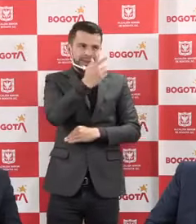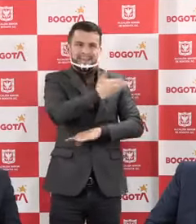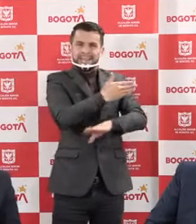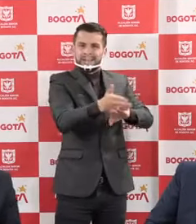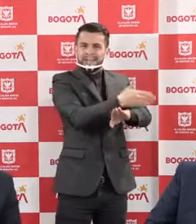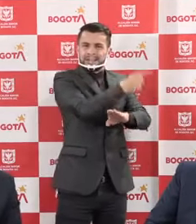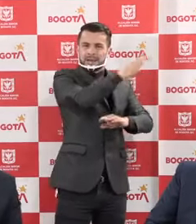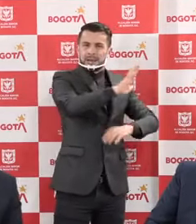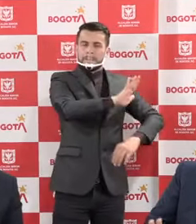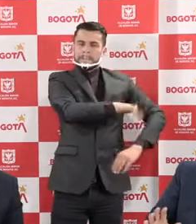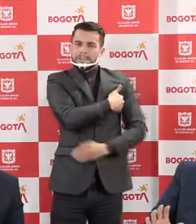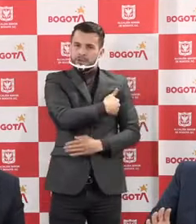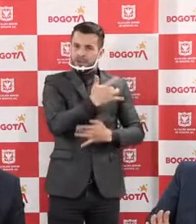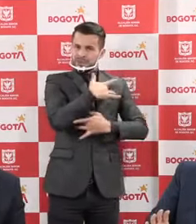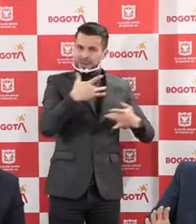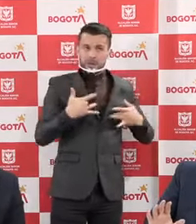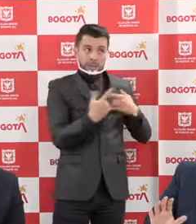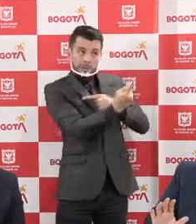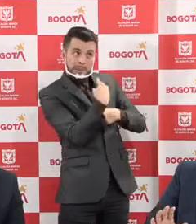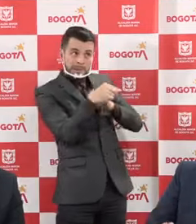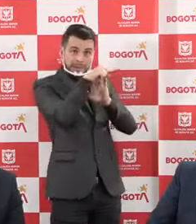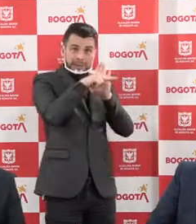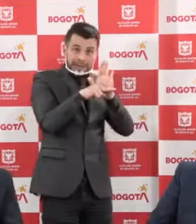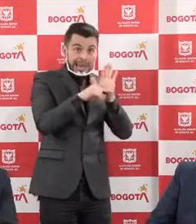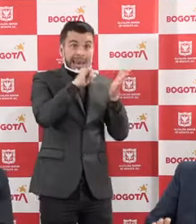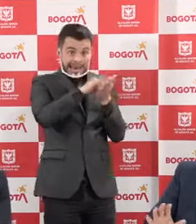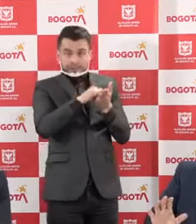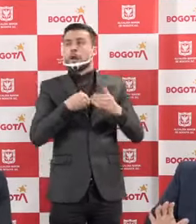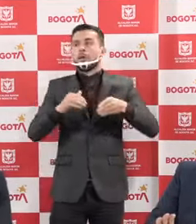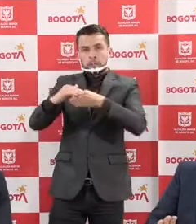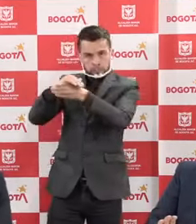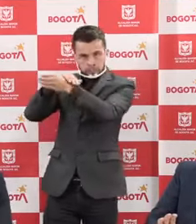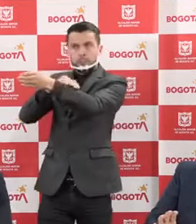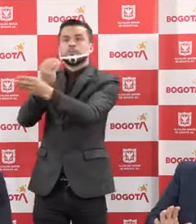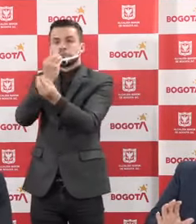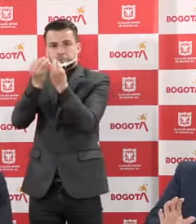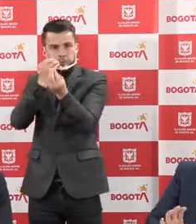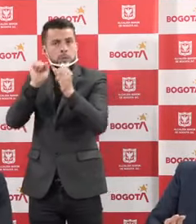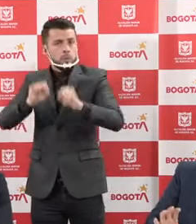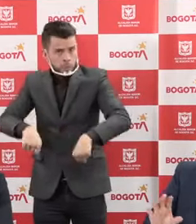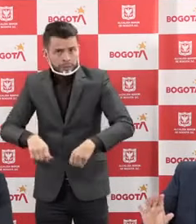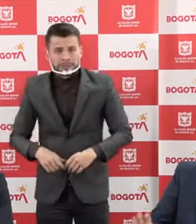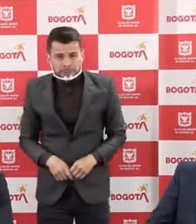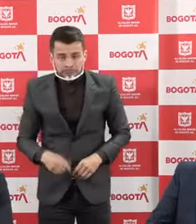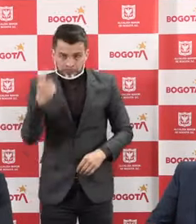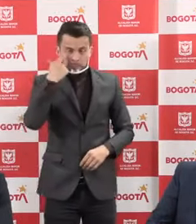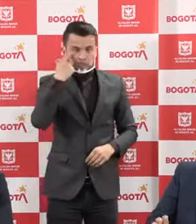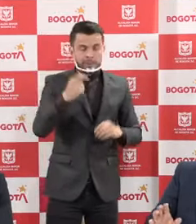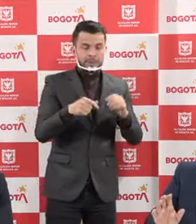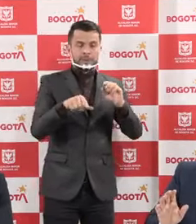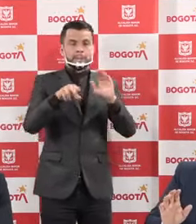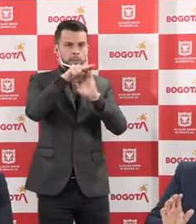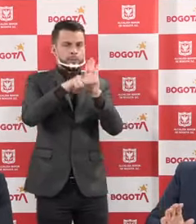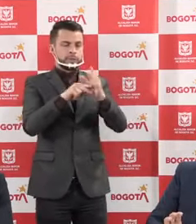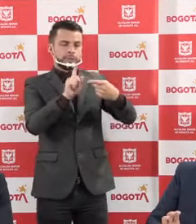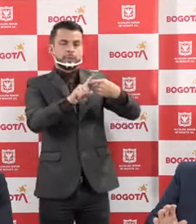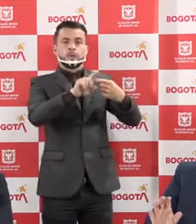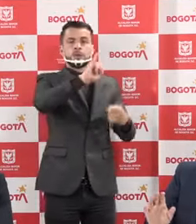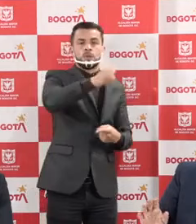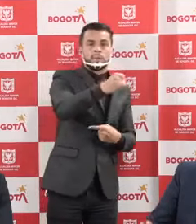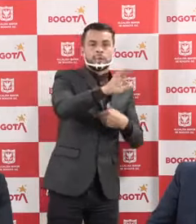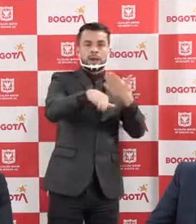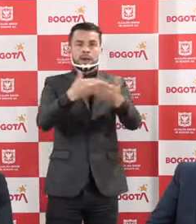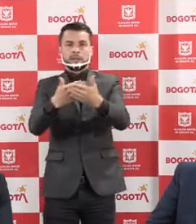de salud esas son las únicas restricciones que hay uno de jueves a domingo en un horario de cinco de la mañana